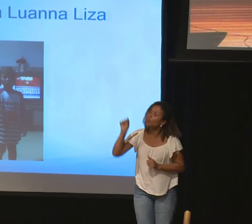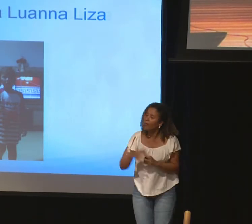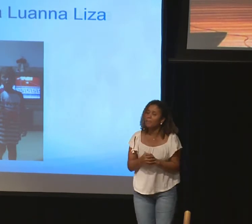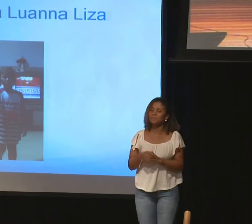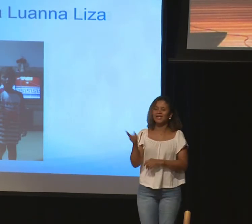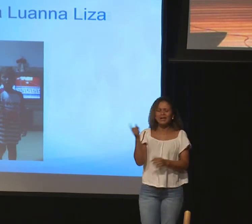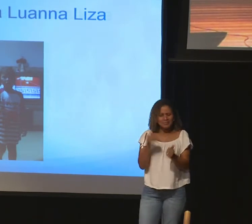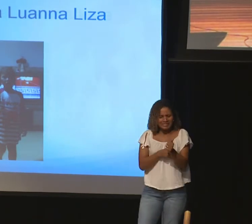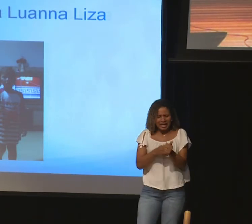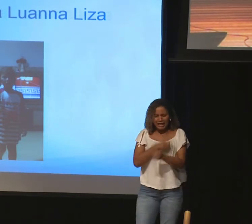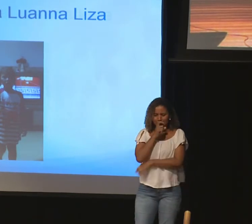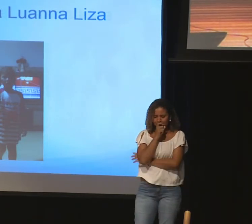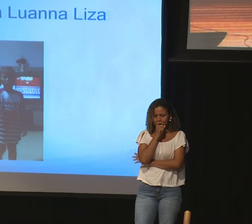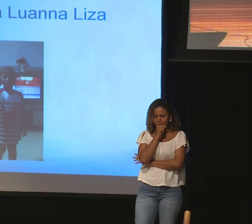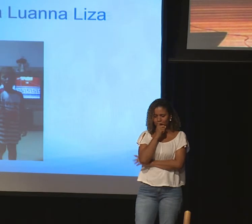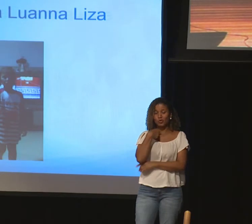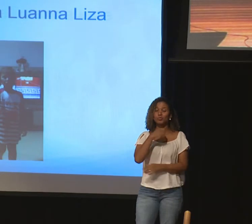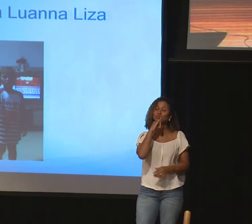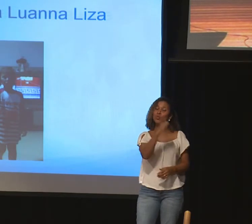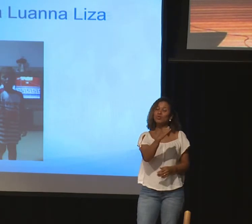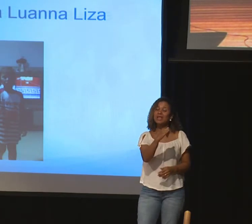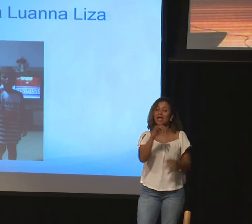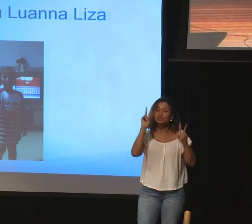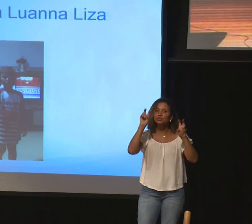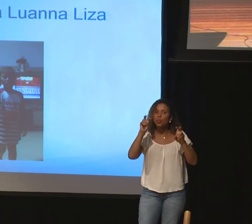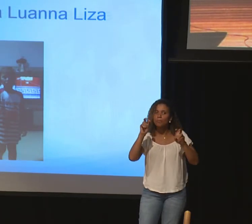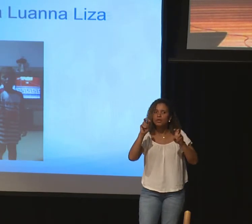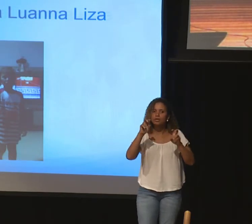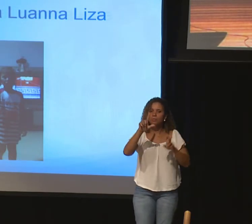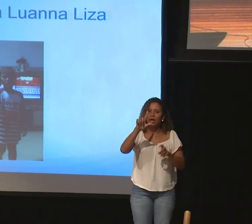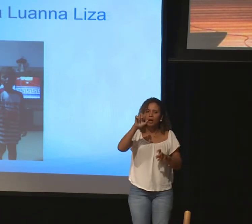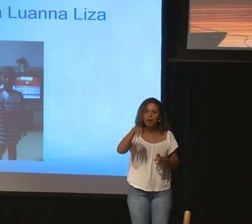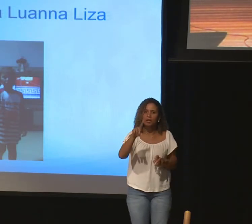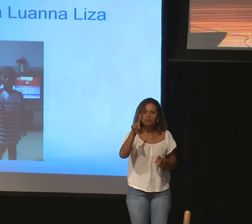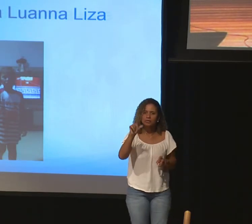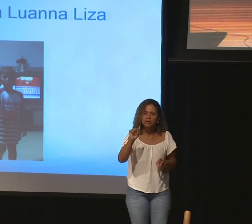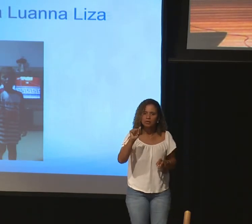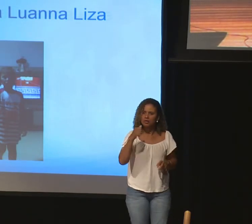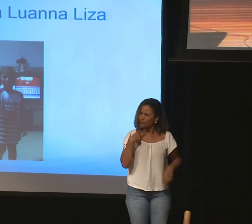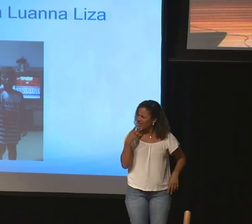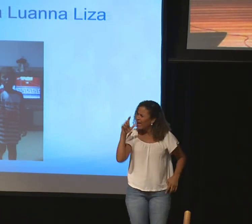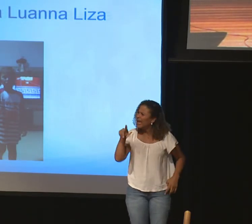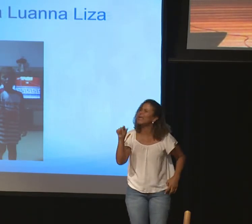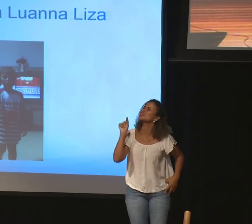Que segredo é esse? Ela falou assim, bem, eu vou te contar sobre uma